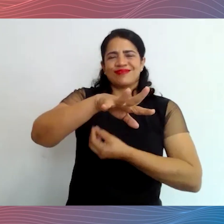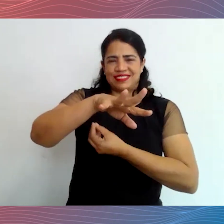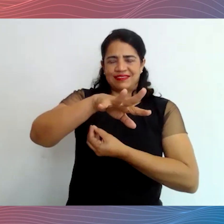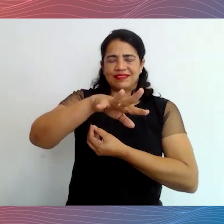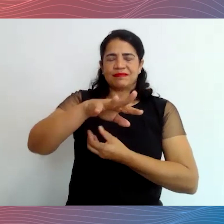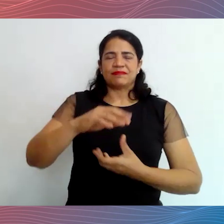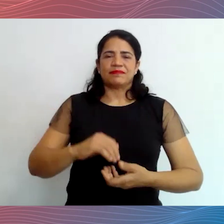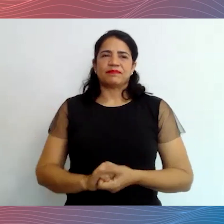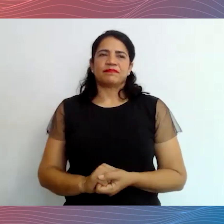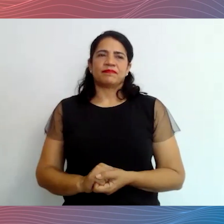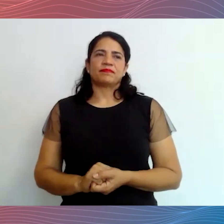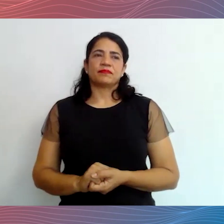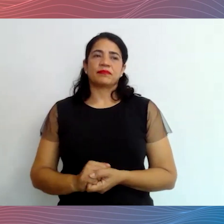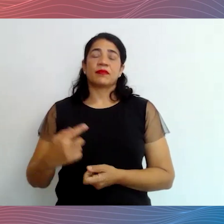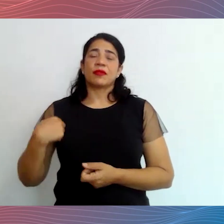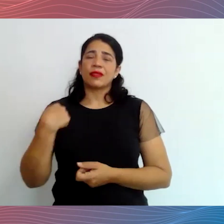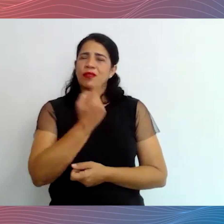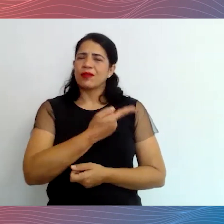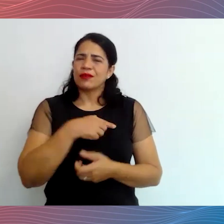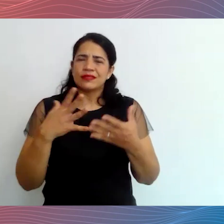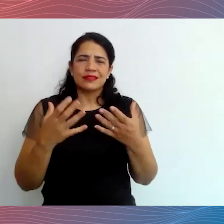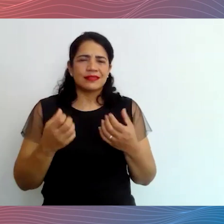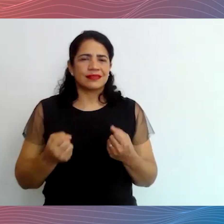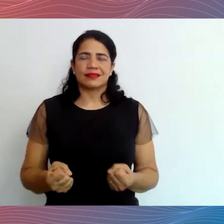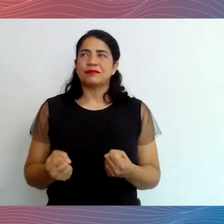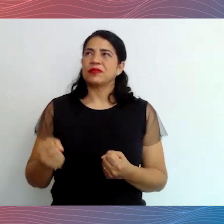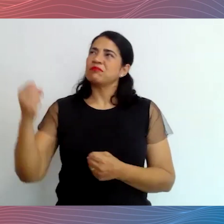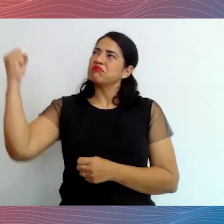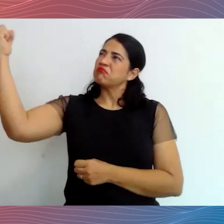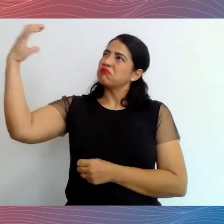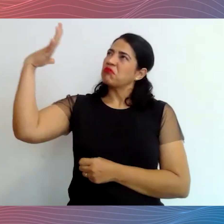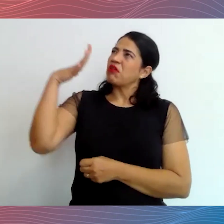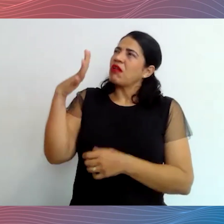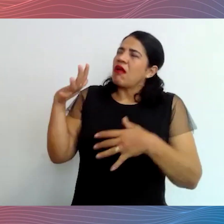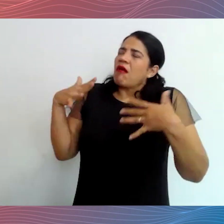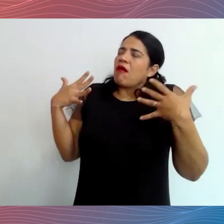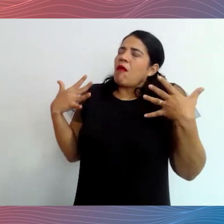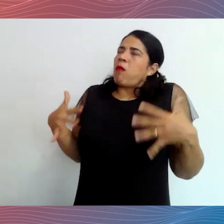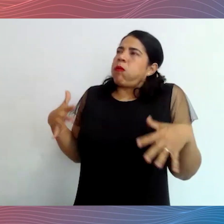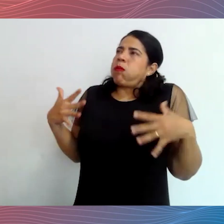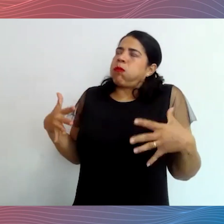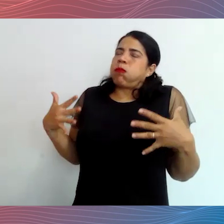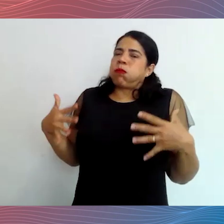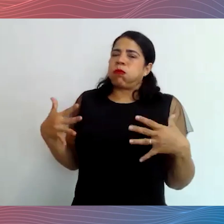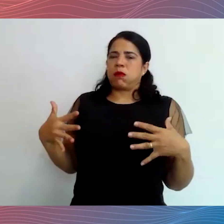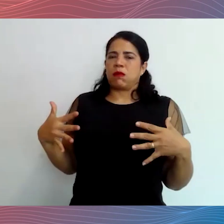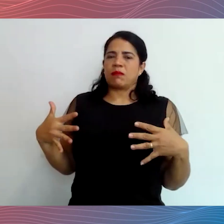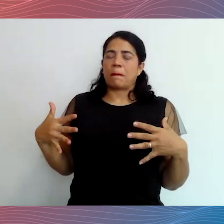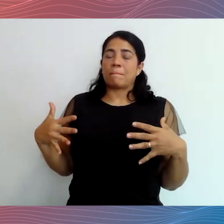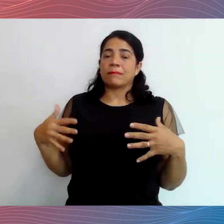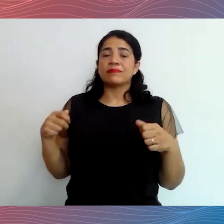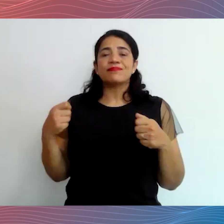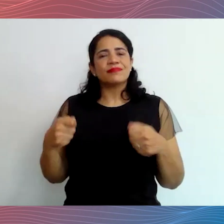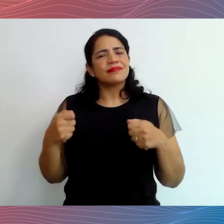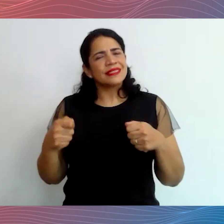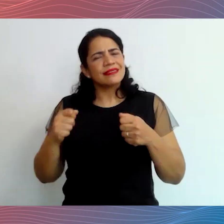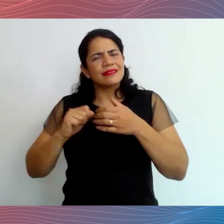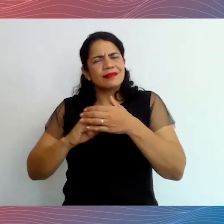Nós recebemos tanta graça, fluindo tanta graça para os outros, irmãos, por isso precisamos ser esses